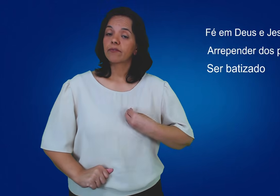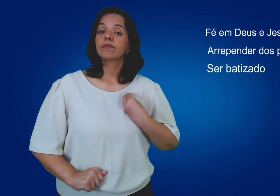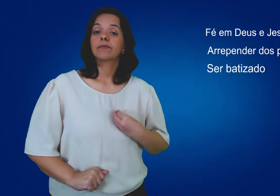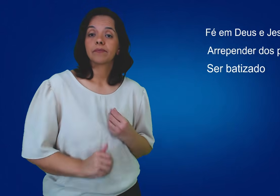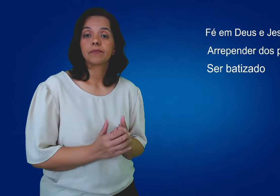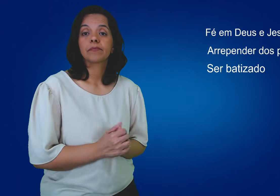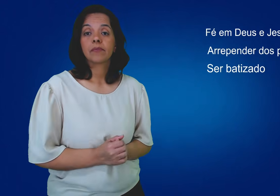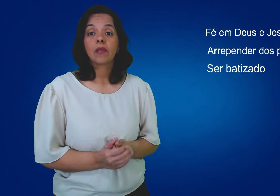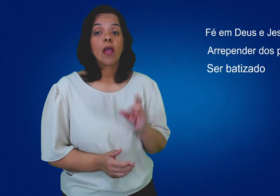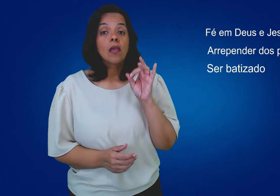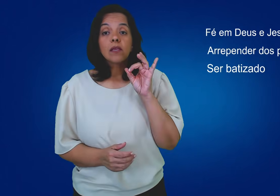pecados.